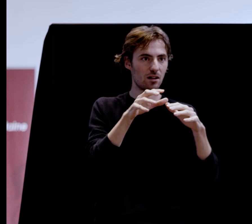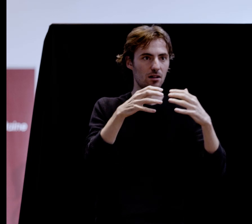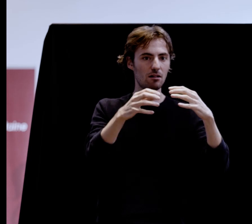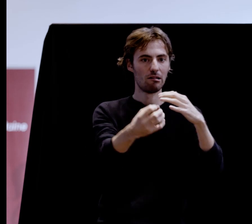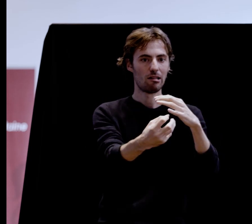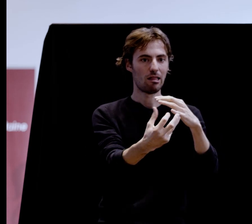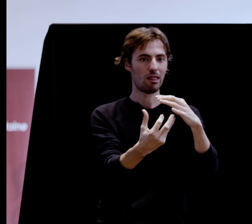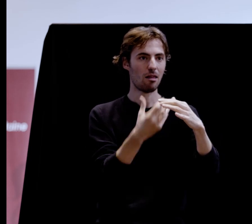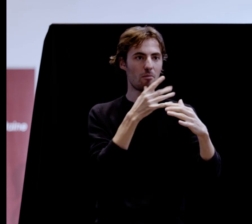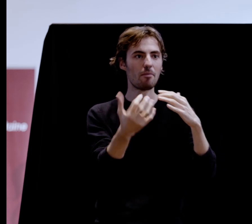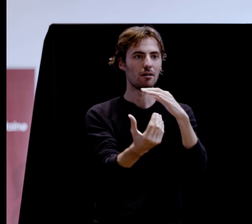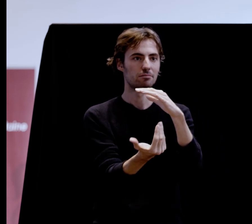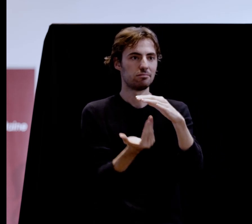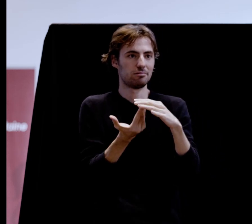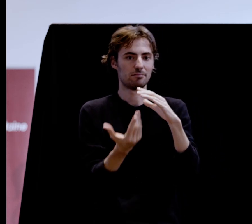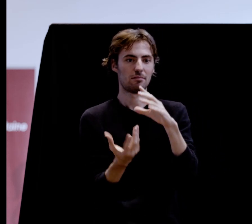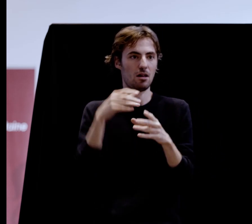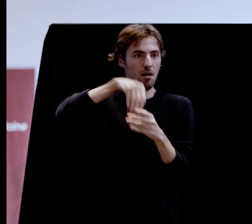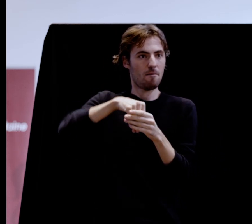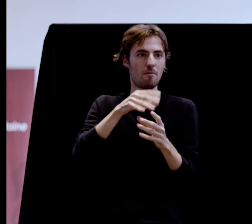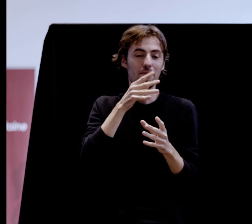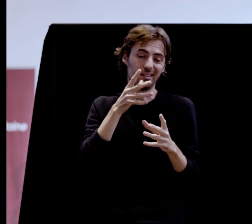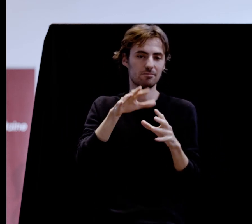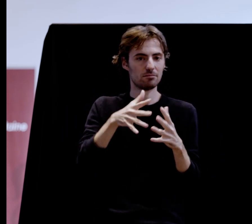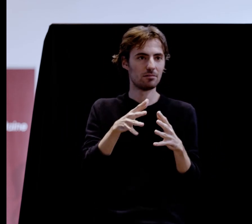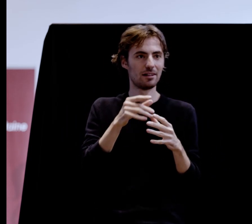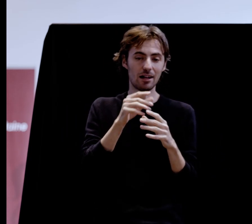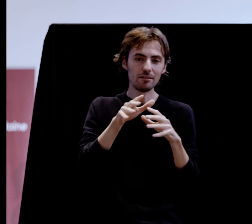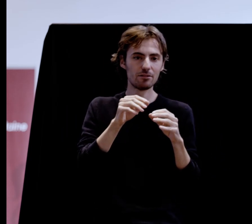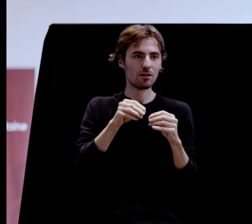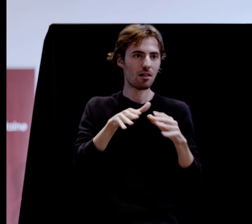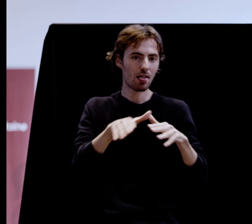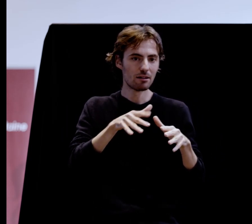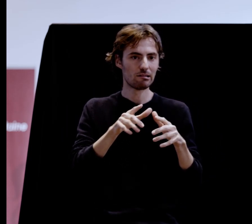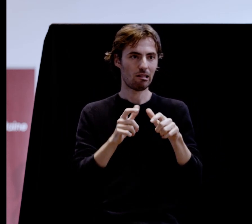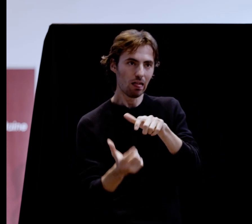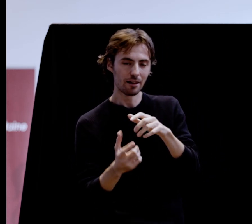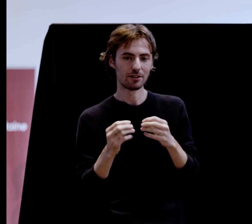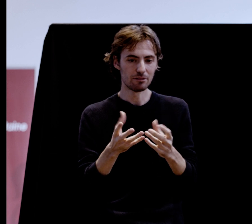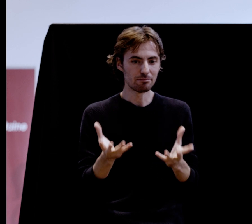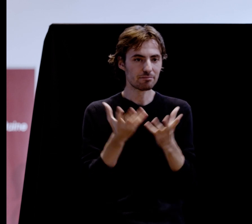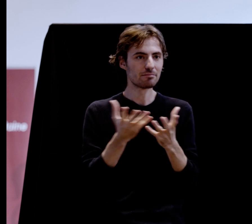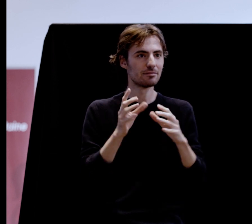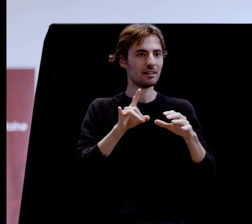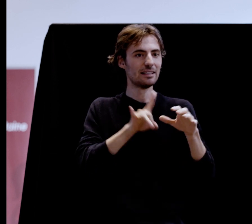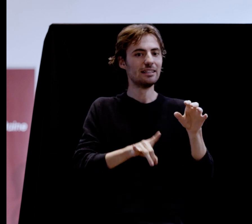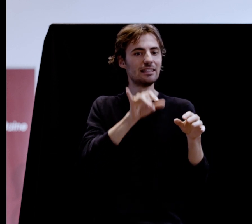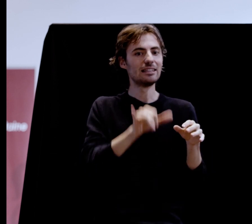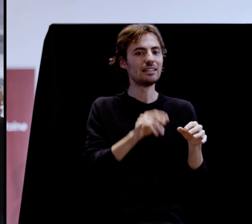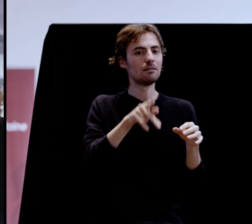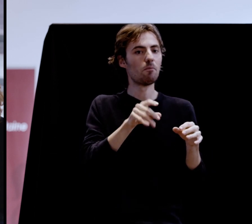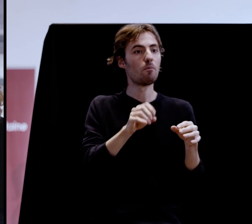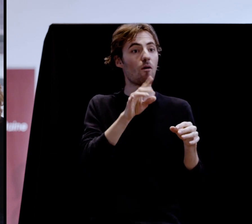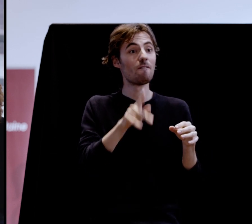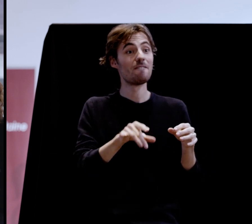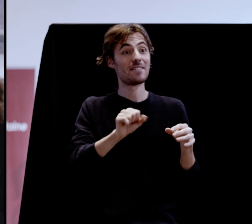migrent incomplètement et donc ne sont pas fonctionnels et ne peuvent pas stimuler l'hypophyse in utero.